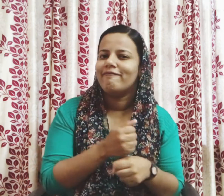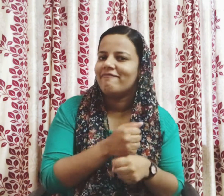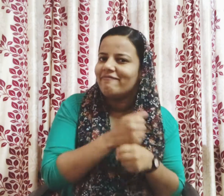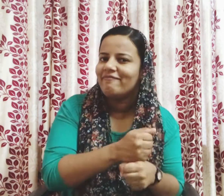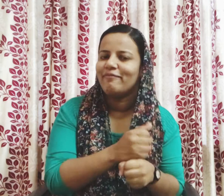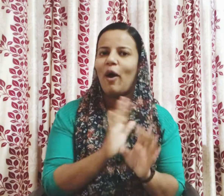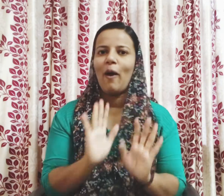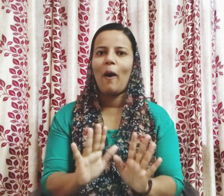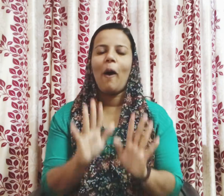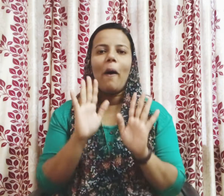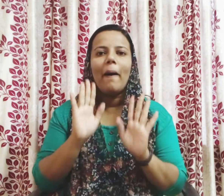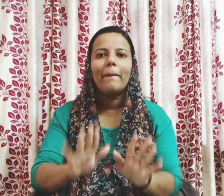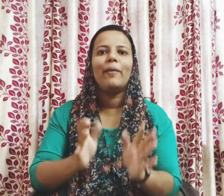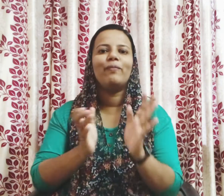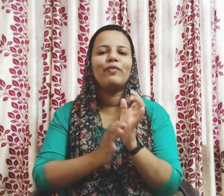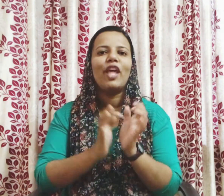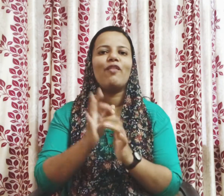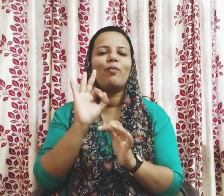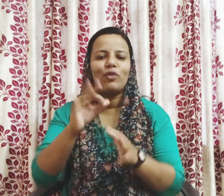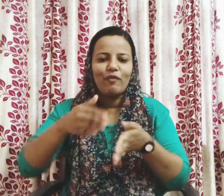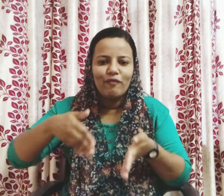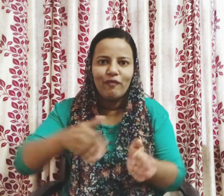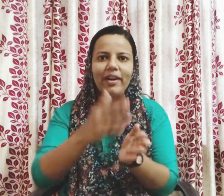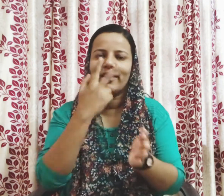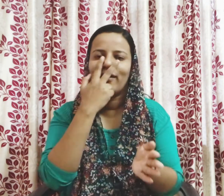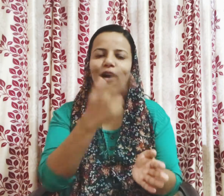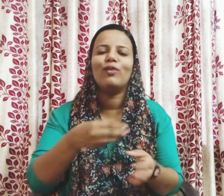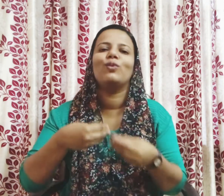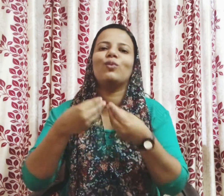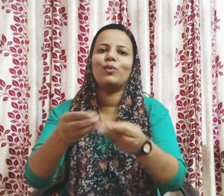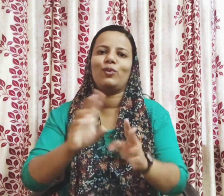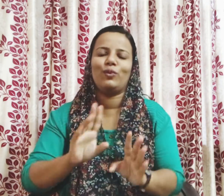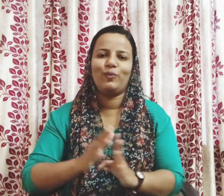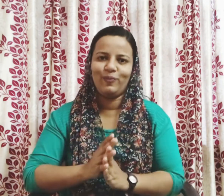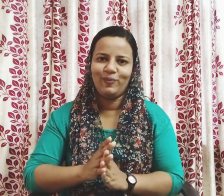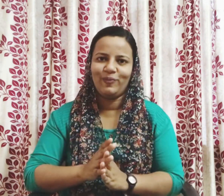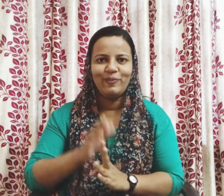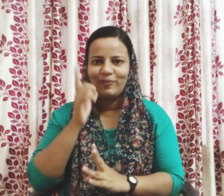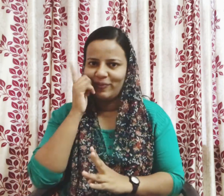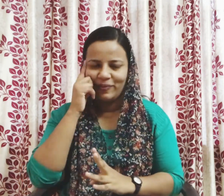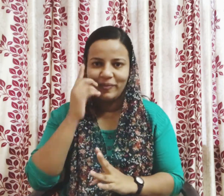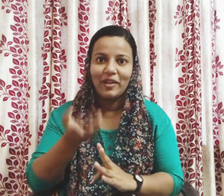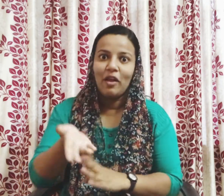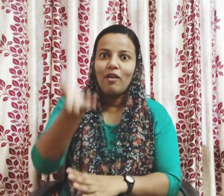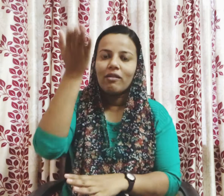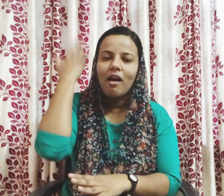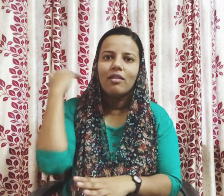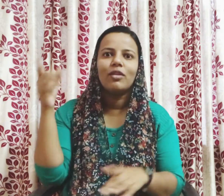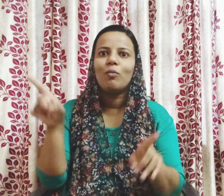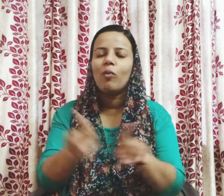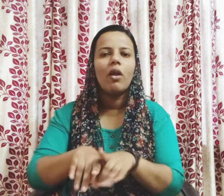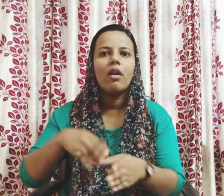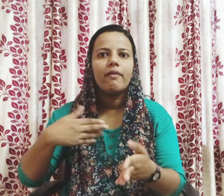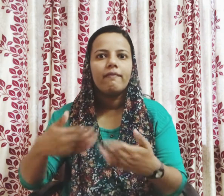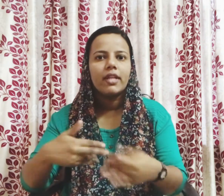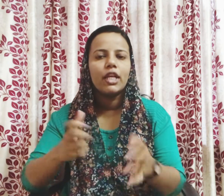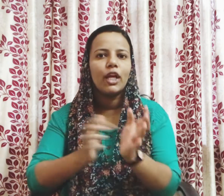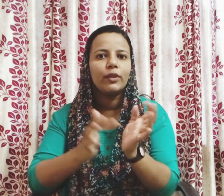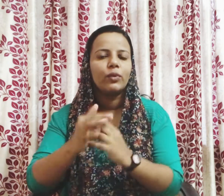എന്ത് ചെയ്തു? ദൈവം ഒരു വഴി കാണിച്ചു കൊടുത്തു. ആ വഴിയിലൂടെ പോയപ്പോൾ കഴിഞ്ഞ കാലങ്ങളിൽ അനുഭവിക്കാത്ത അനുഗ്രഹങ്ങളെ